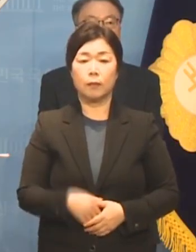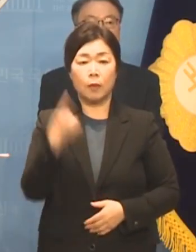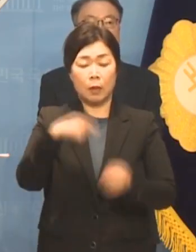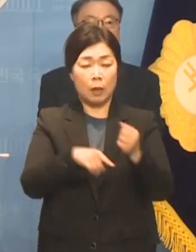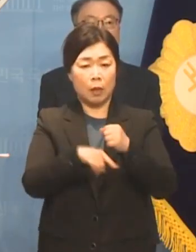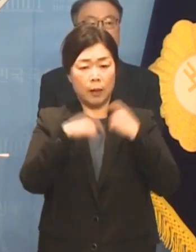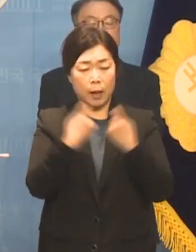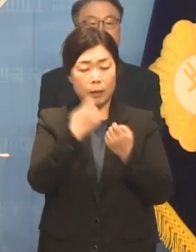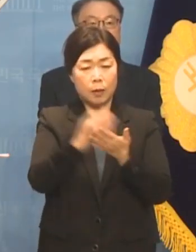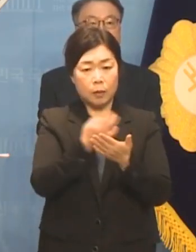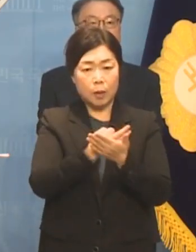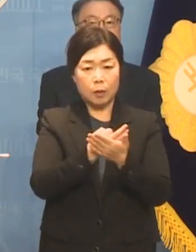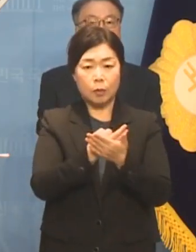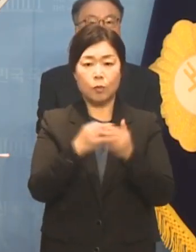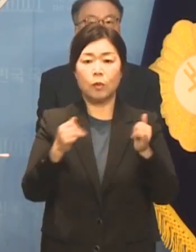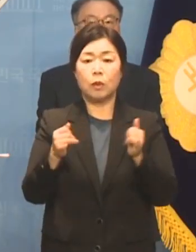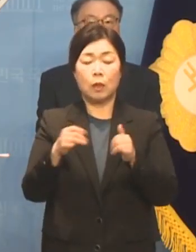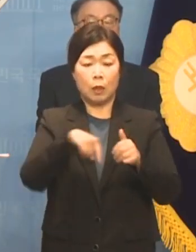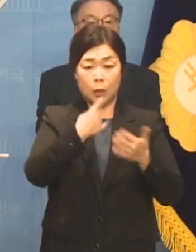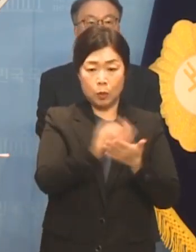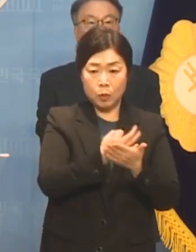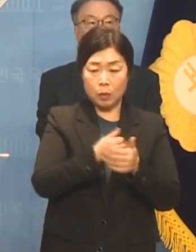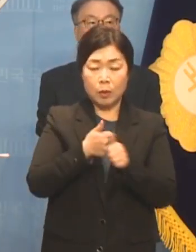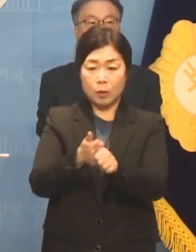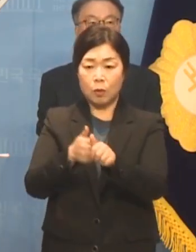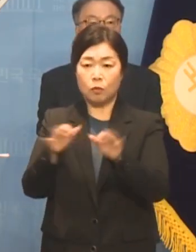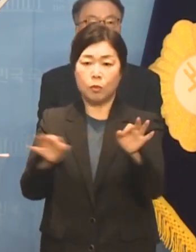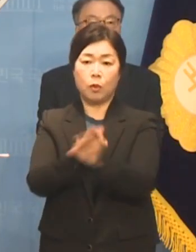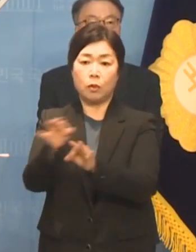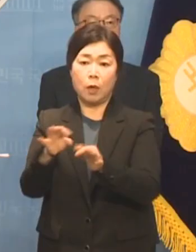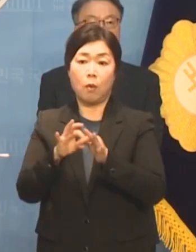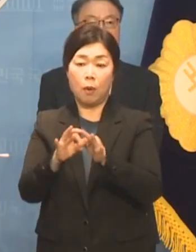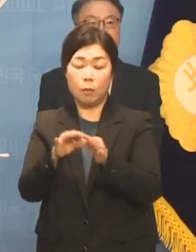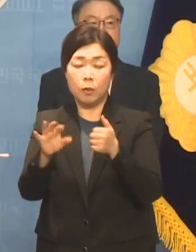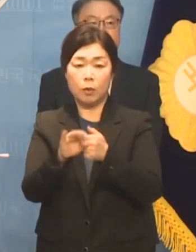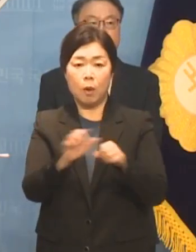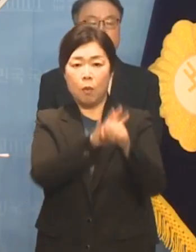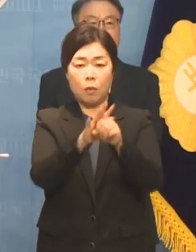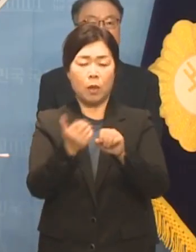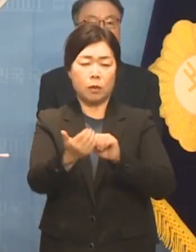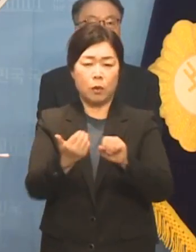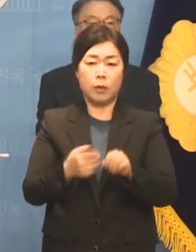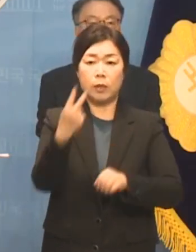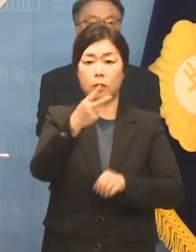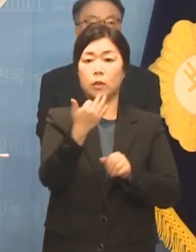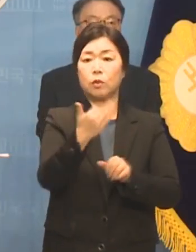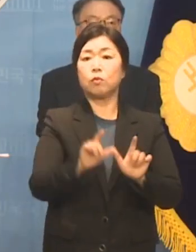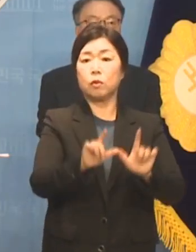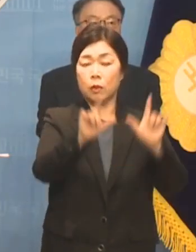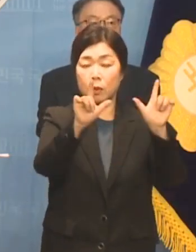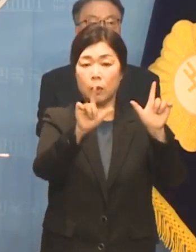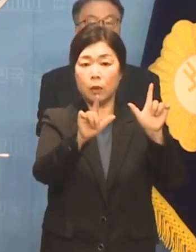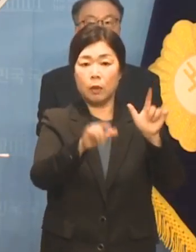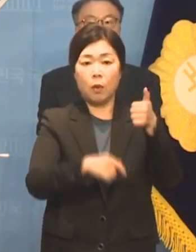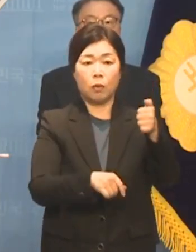가계소득이 국민 경제에서 차지하는 비중을 보면 코로나 팬데믹 직전인 19년